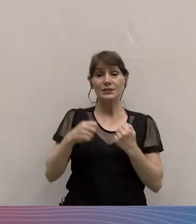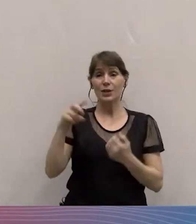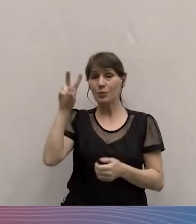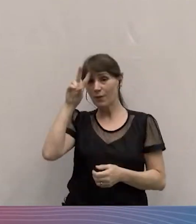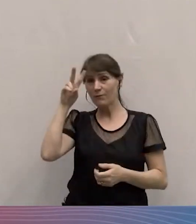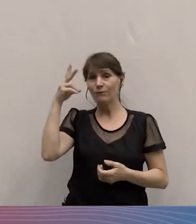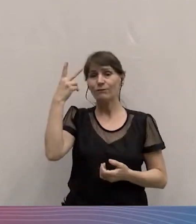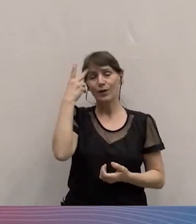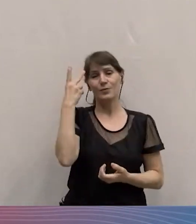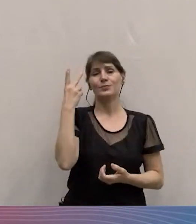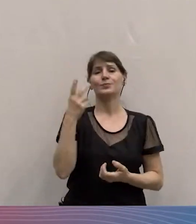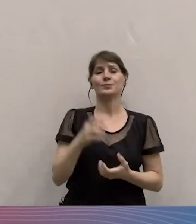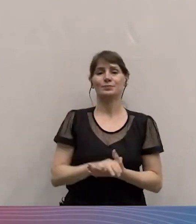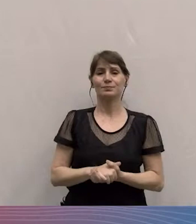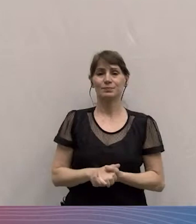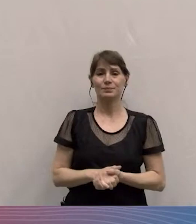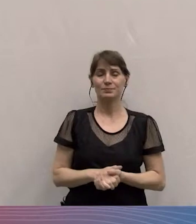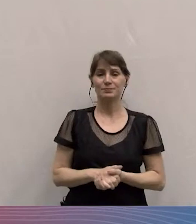caixa.